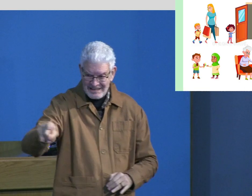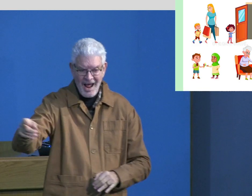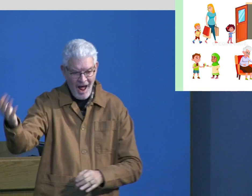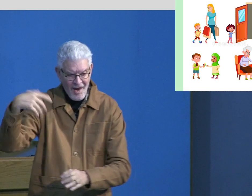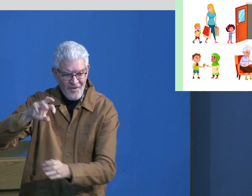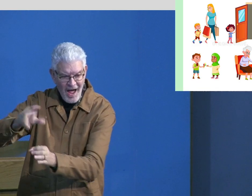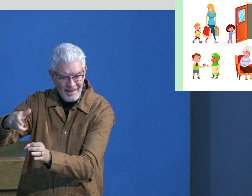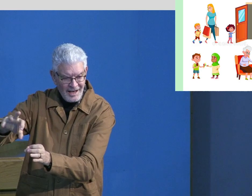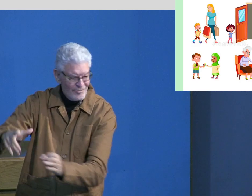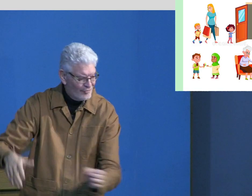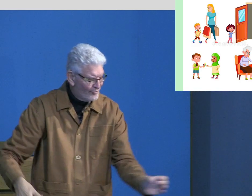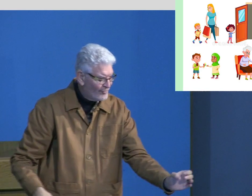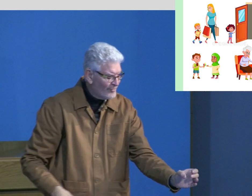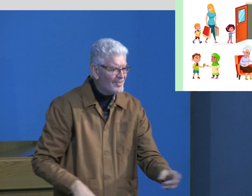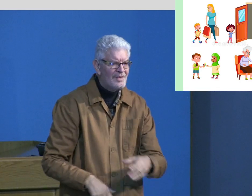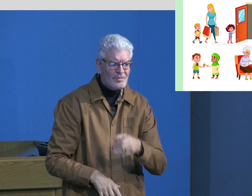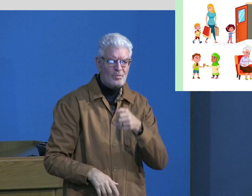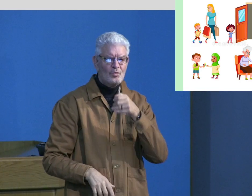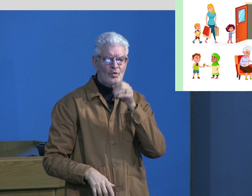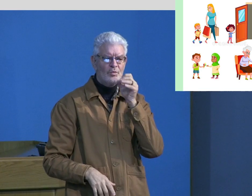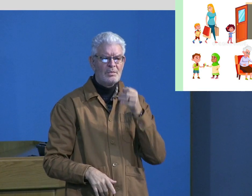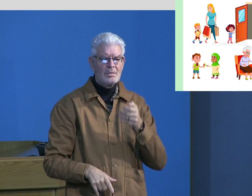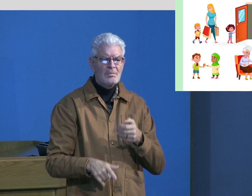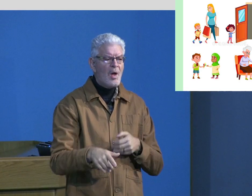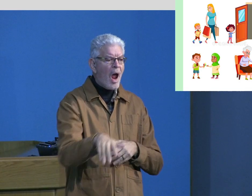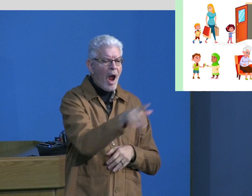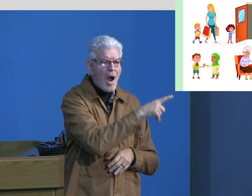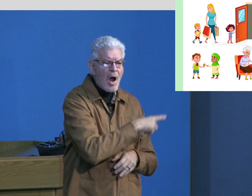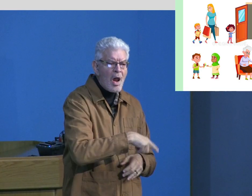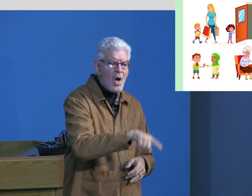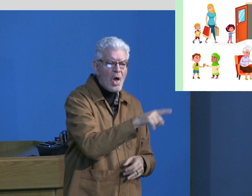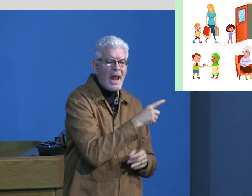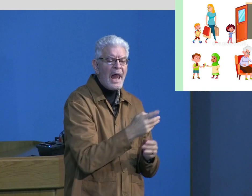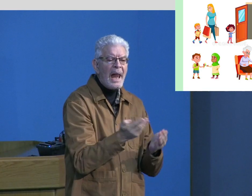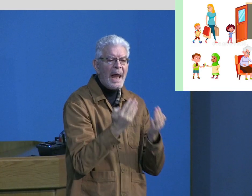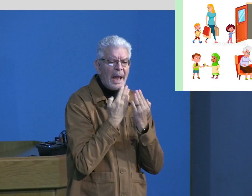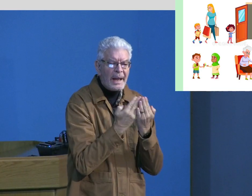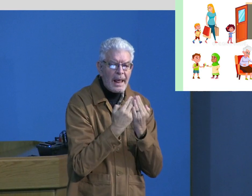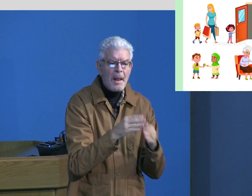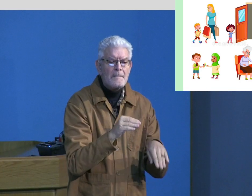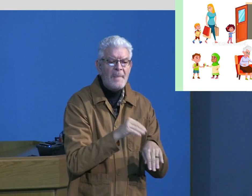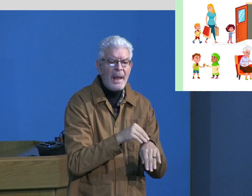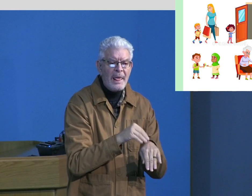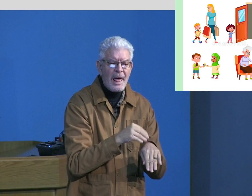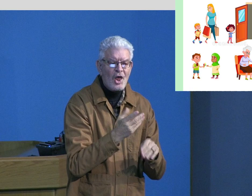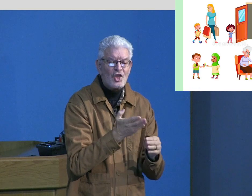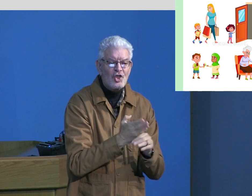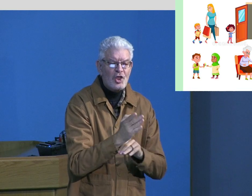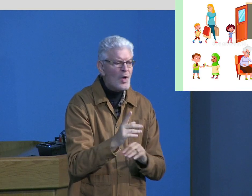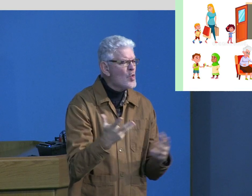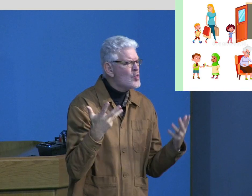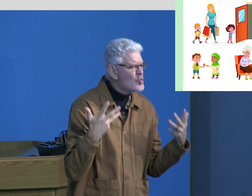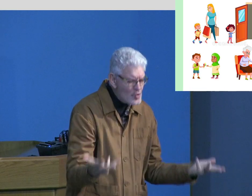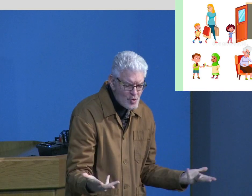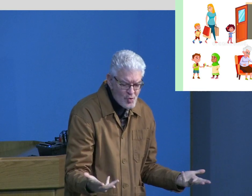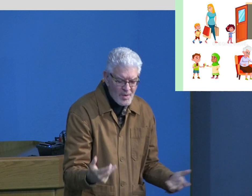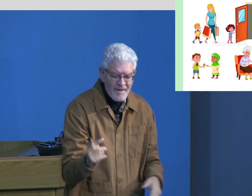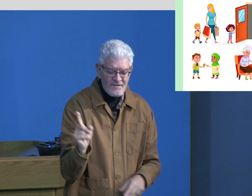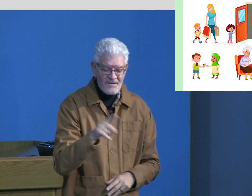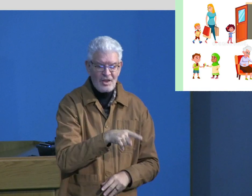gaan haal 'n bietjie vir my water, dan die kind kan water gaan haal vir ouma. So leer hulle ook maniere deur